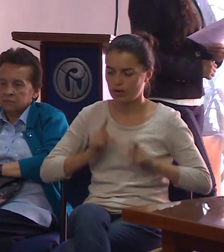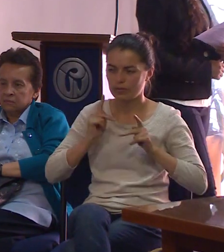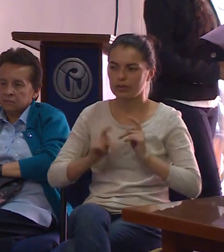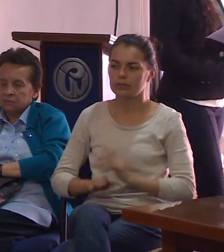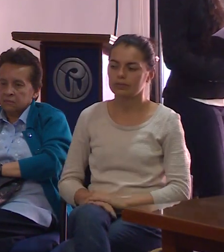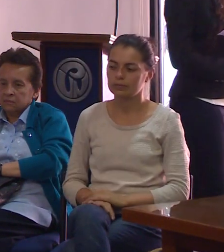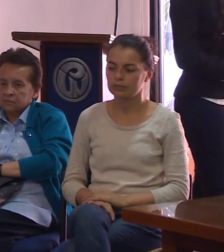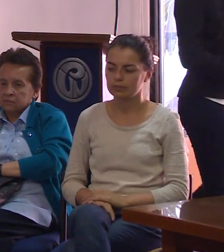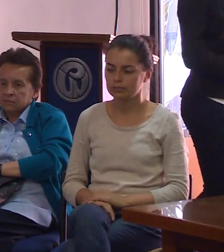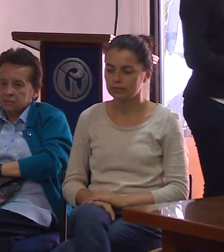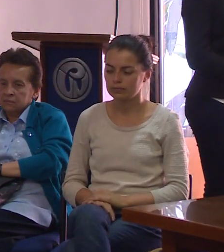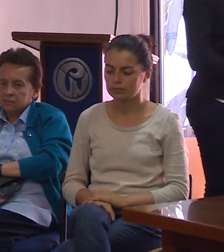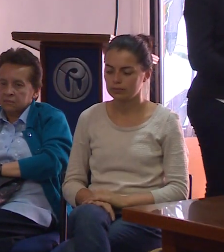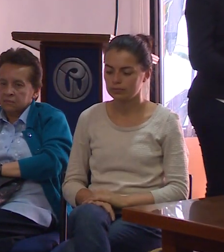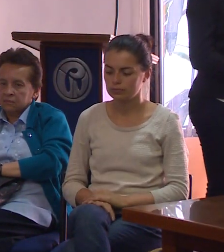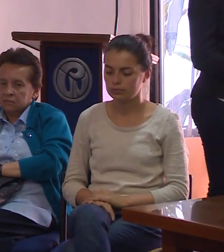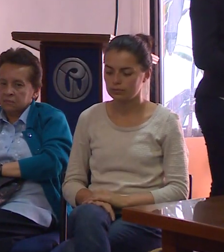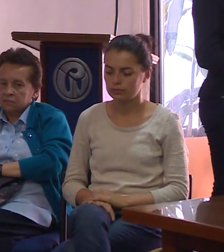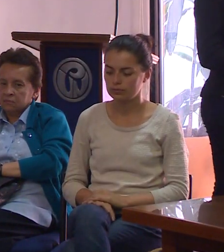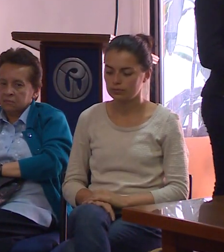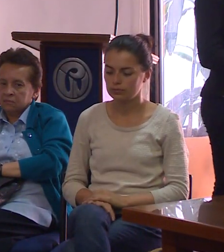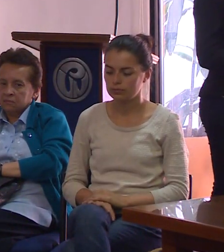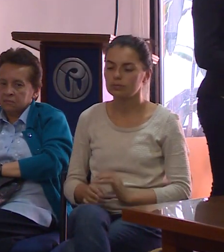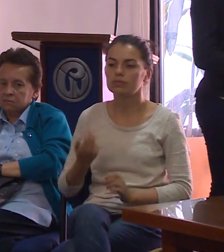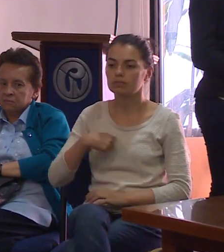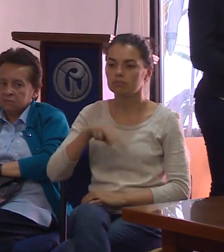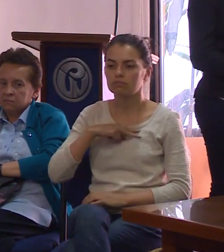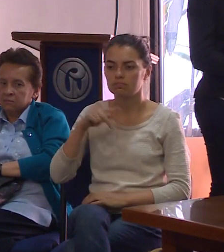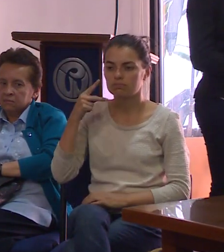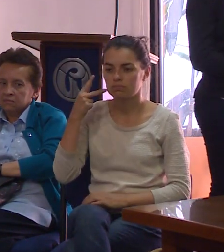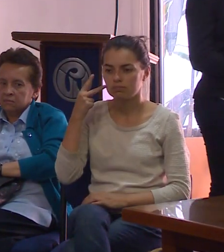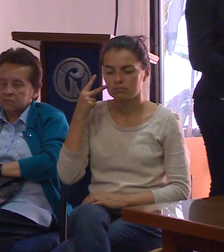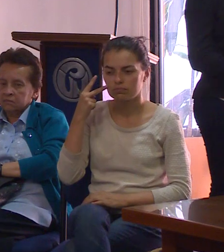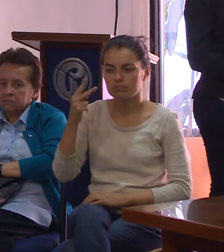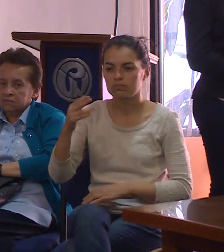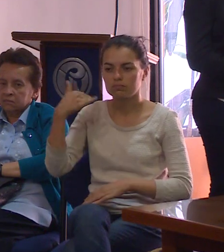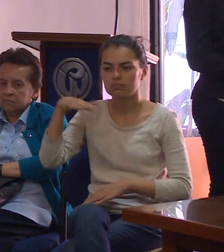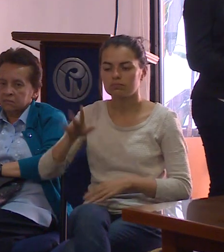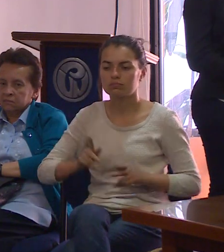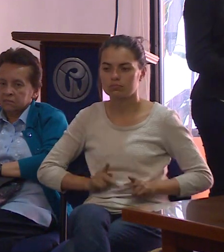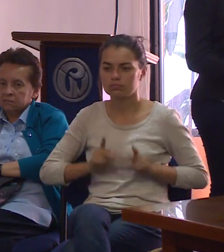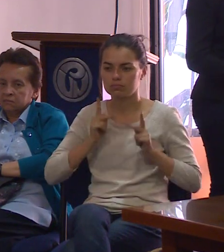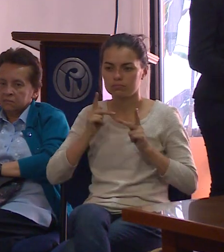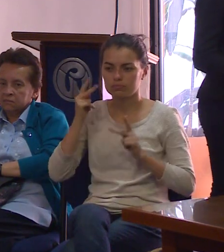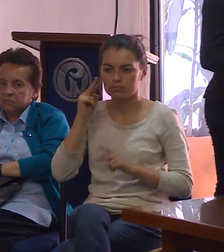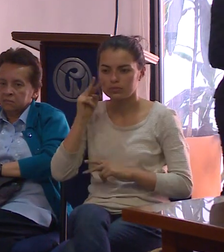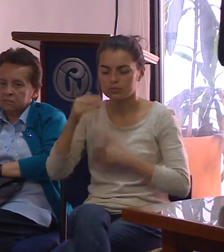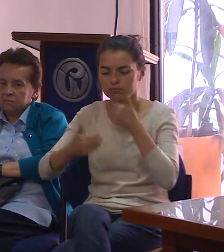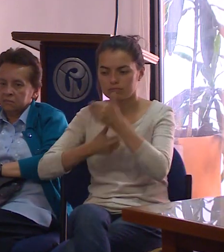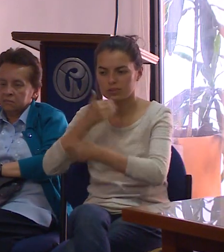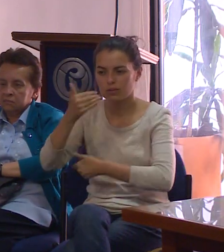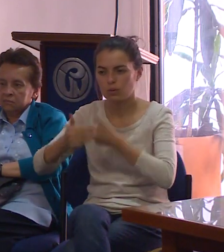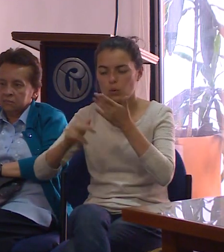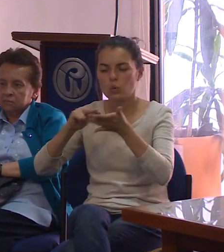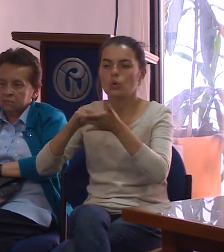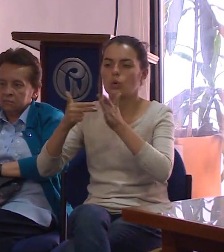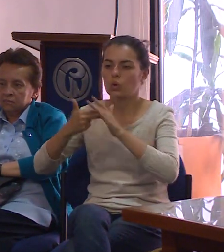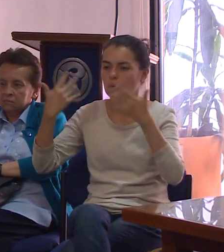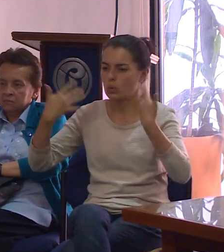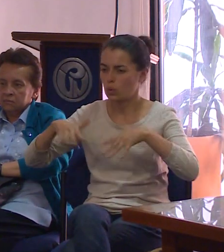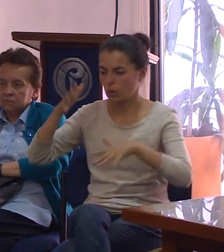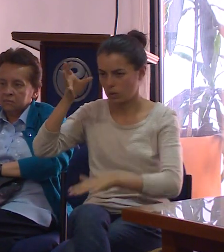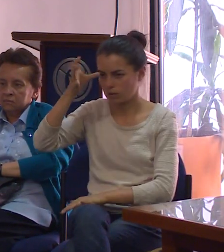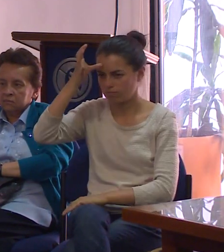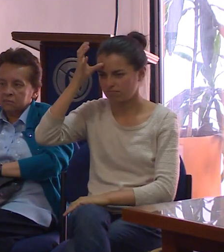lo miramos desde ese concepto, como lo decía la profesora Constanza, de la vida, pues nos lleva a ese significado tan grande, es ese origen,